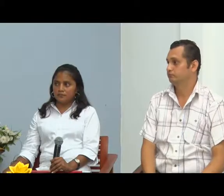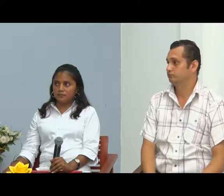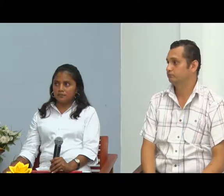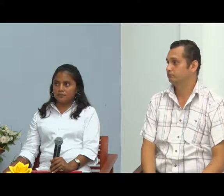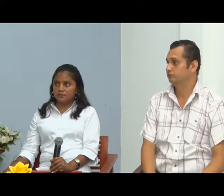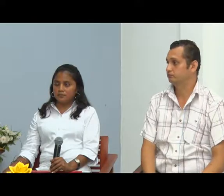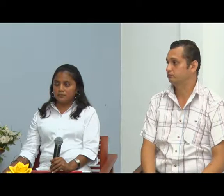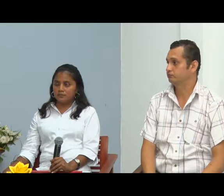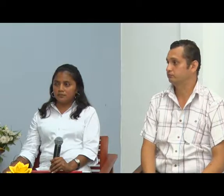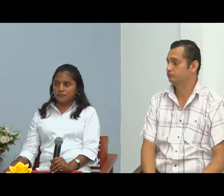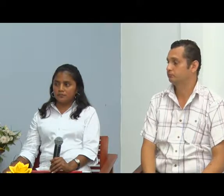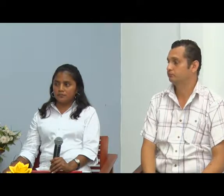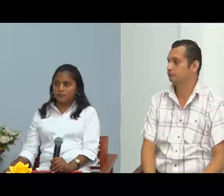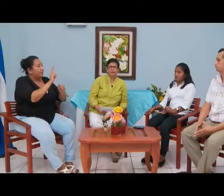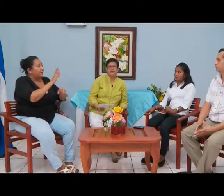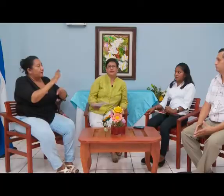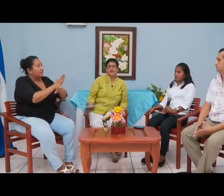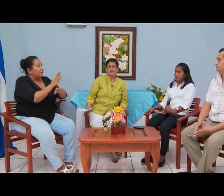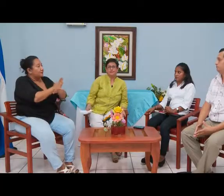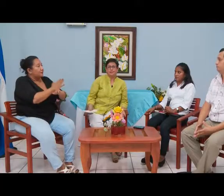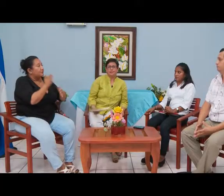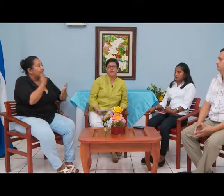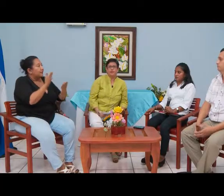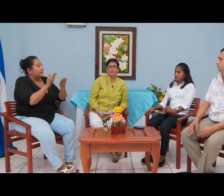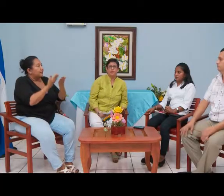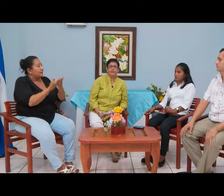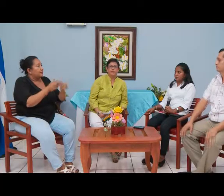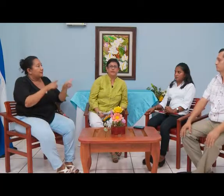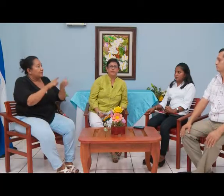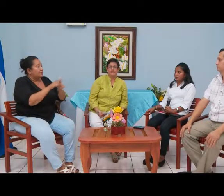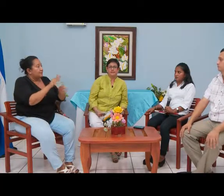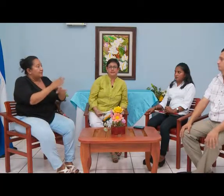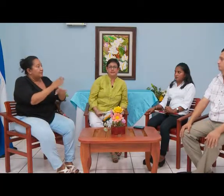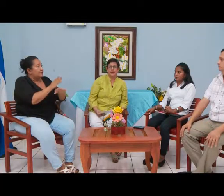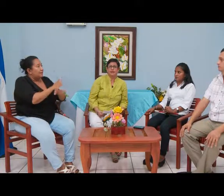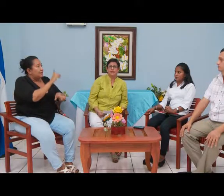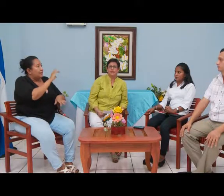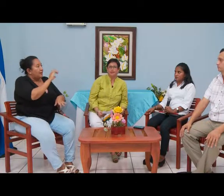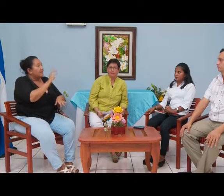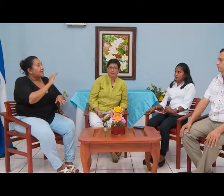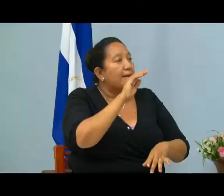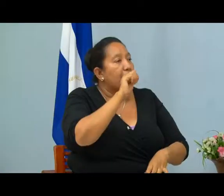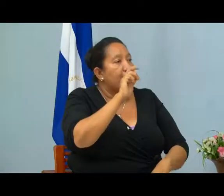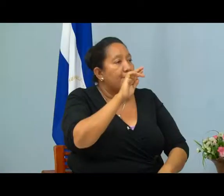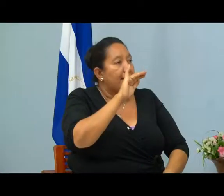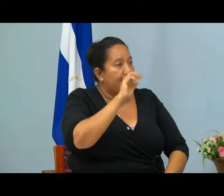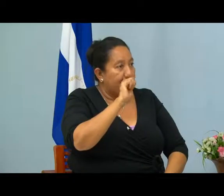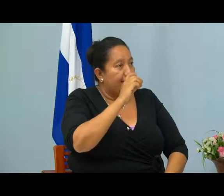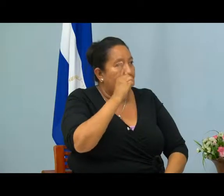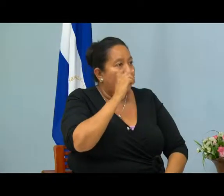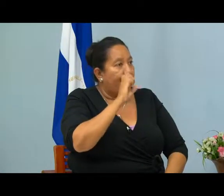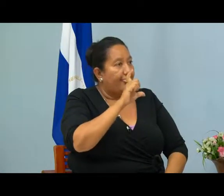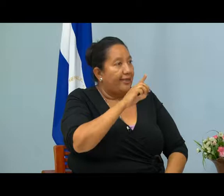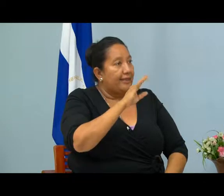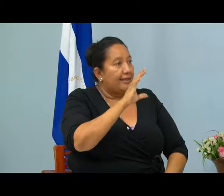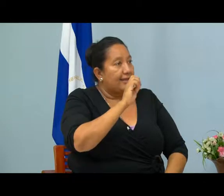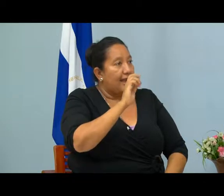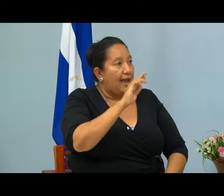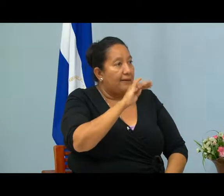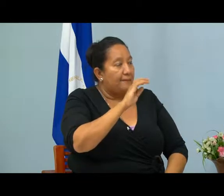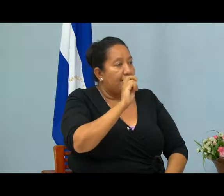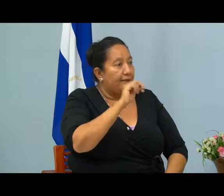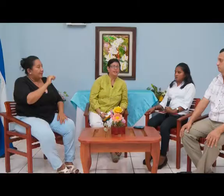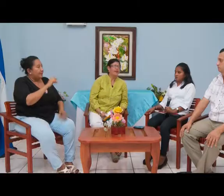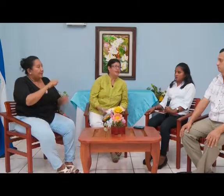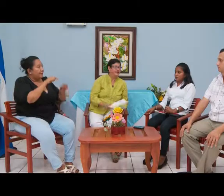habernos acompañado en esta segunda parte. También agradecemos en la primera parte a la licenciada María del Carpio, en este caso